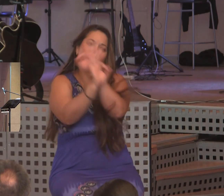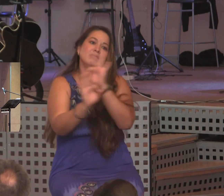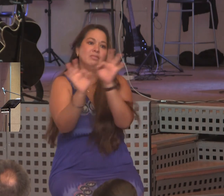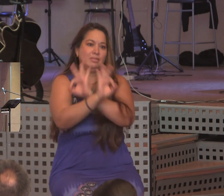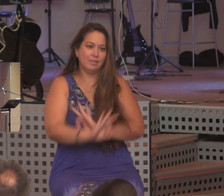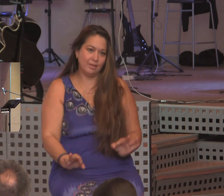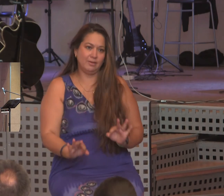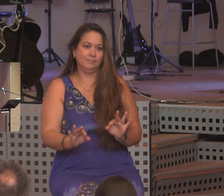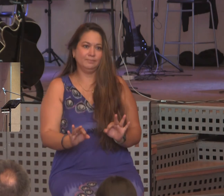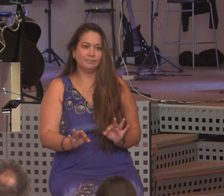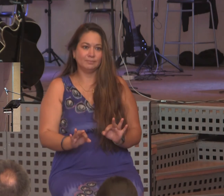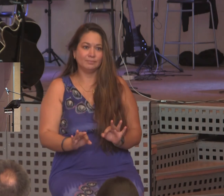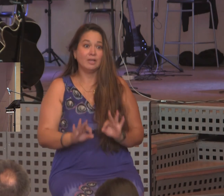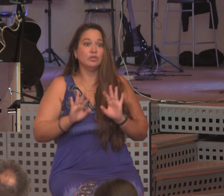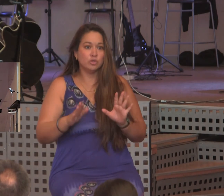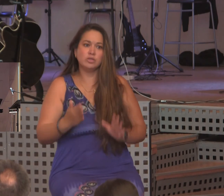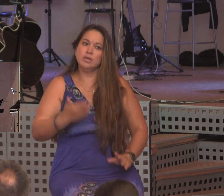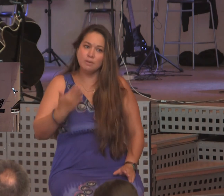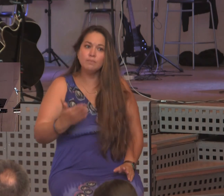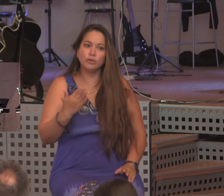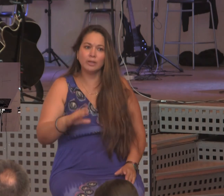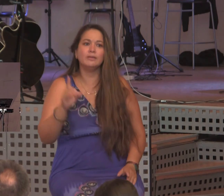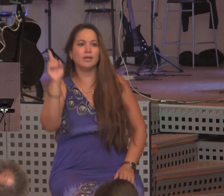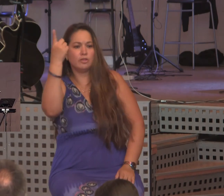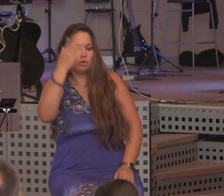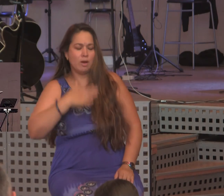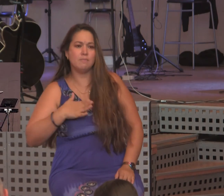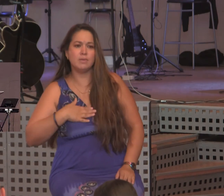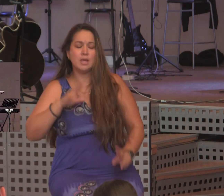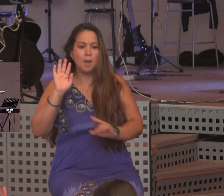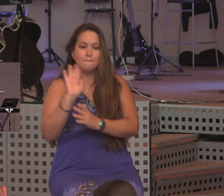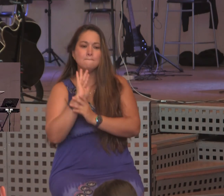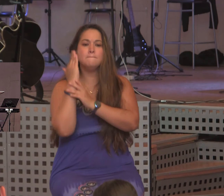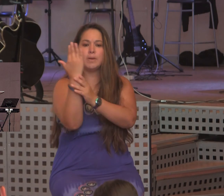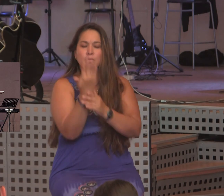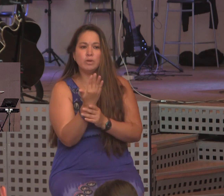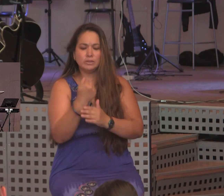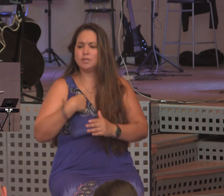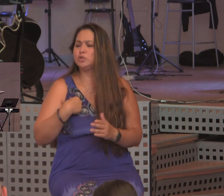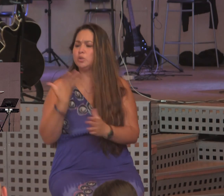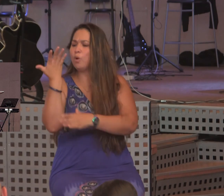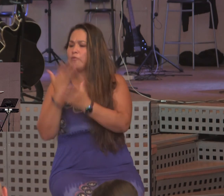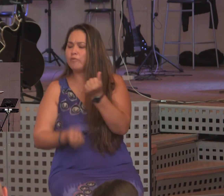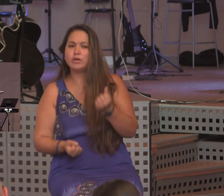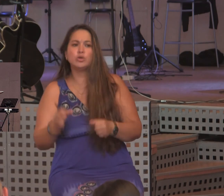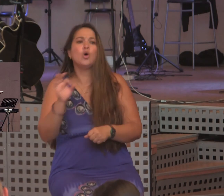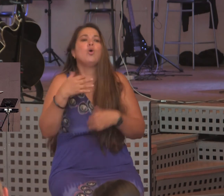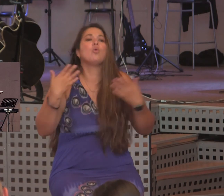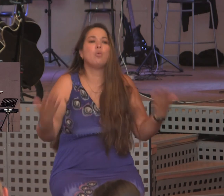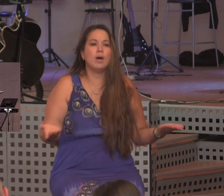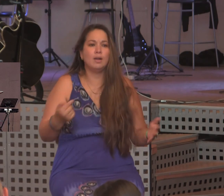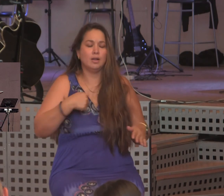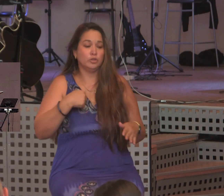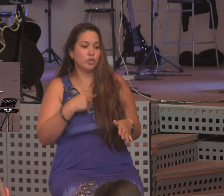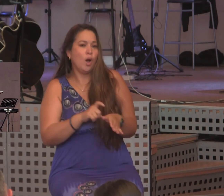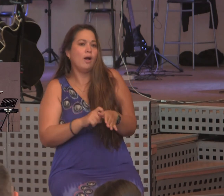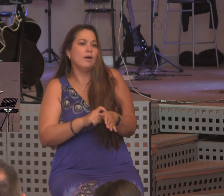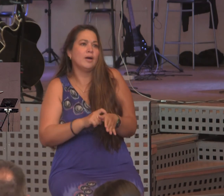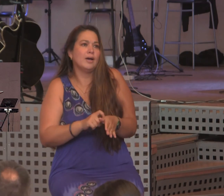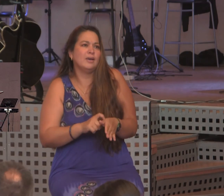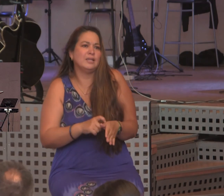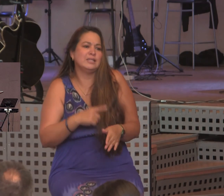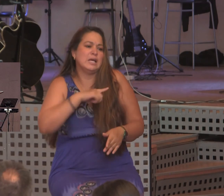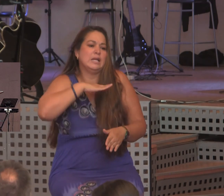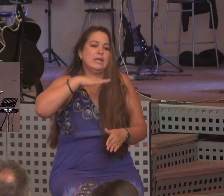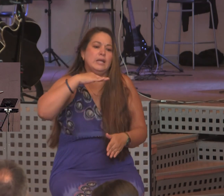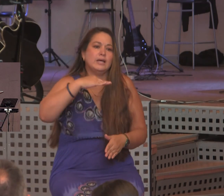Pero antes me tiene que hacer ver mis ángulos muertos, porque si no, no voy a poder, voy a estar confiando en ellos, en lugar de confiar en ese pastor.